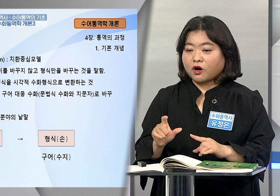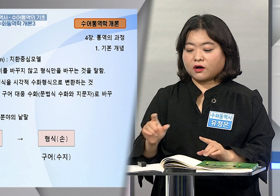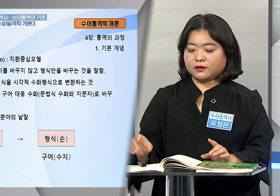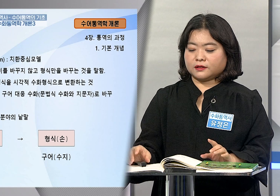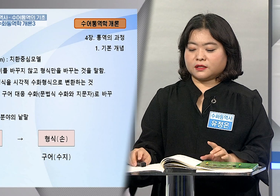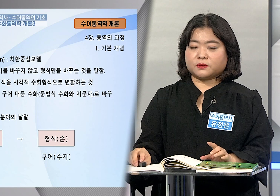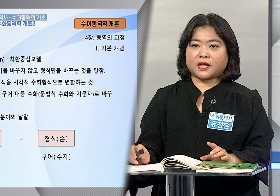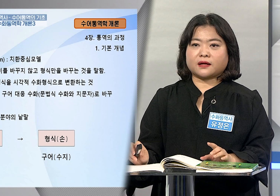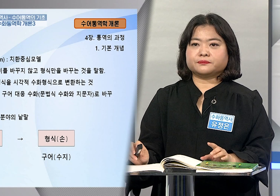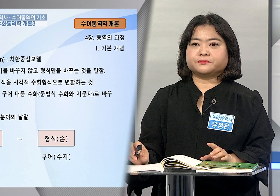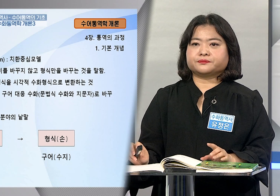구어입니다.